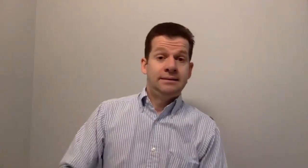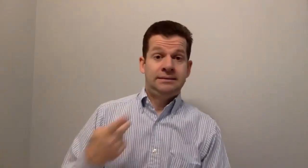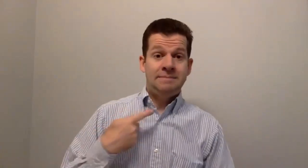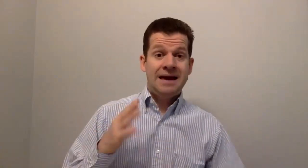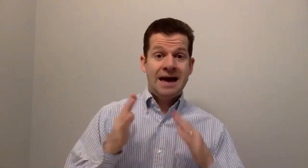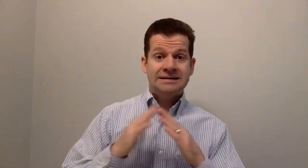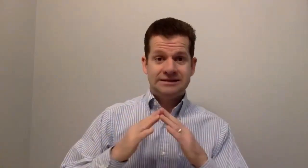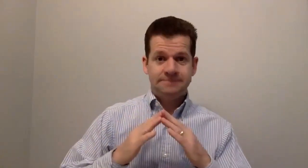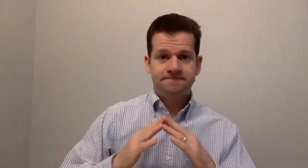Minha casa,